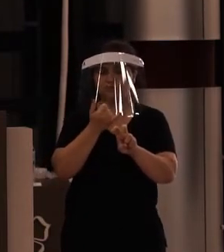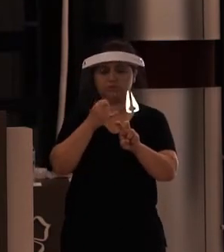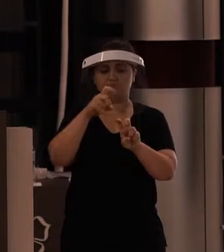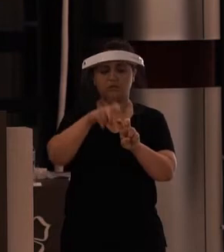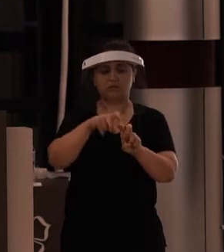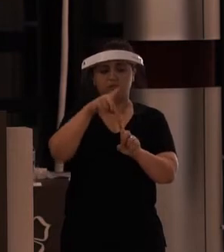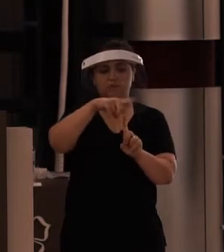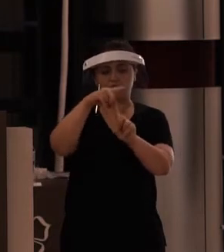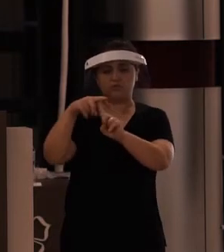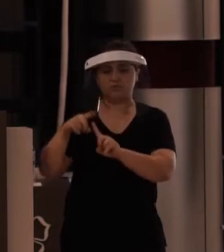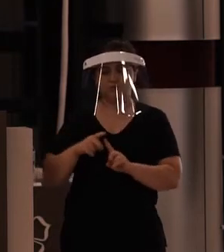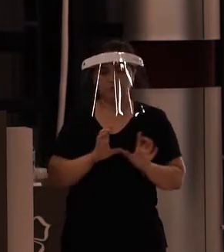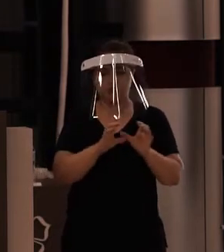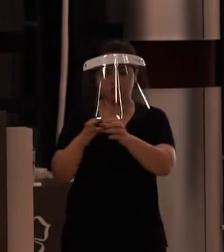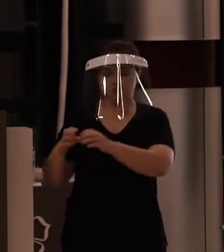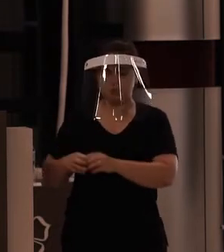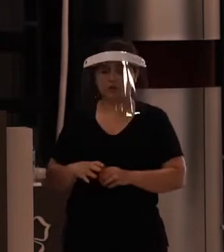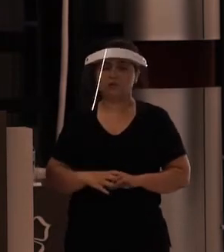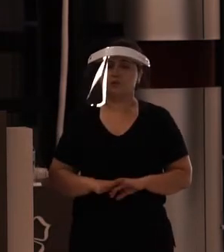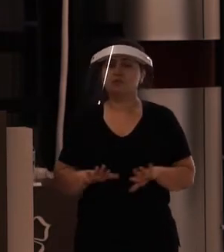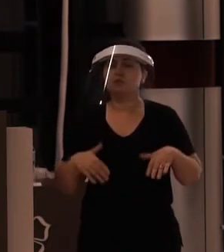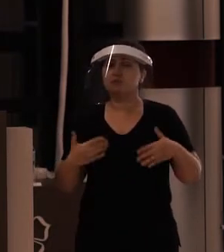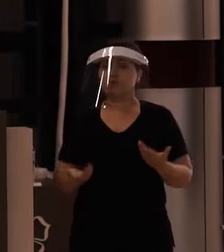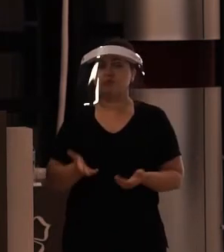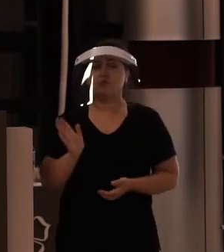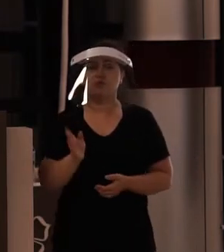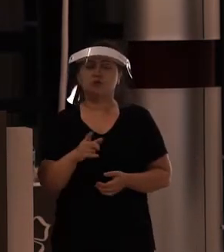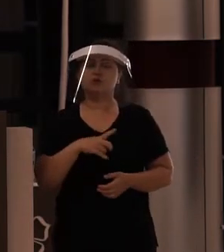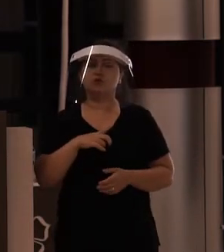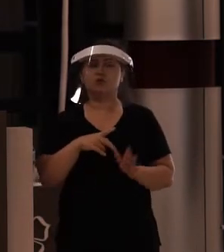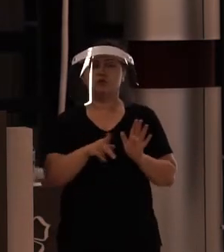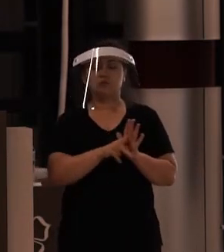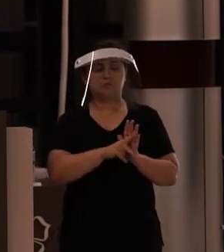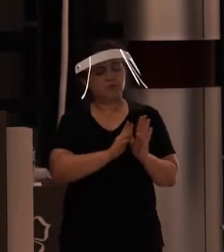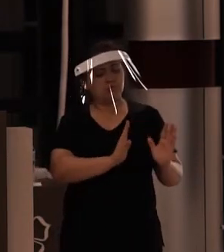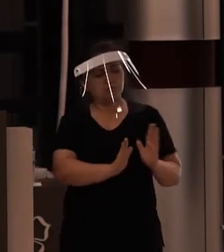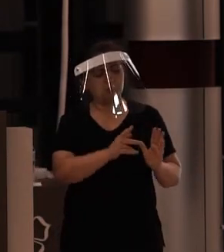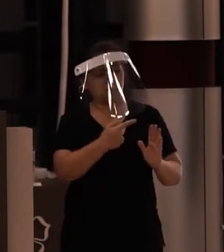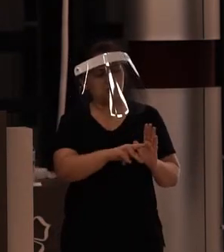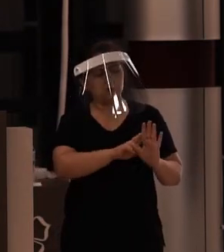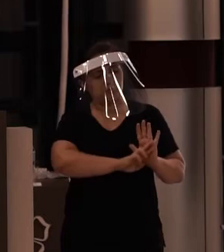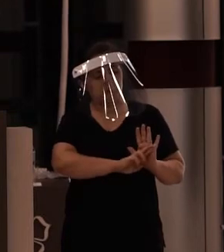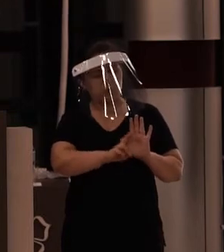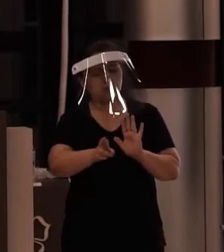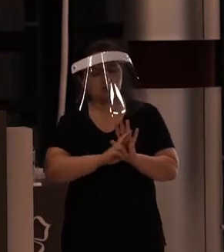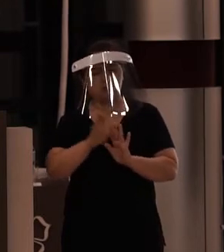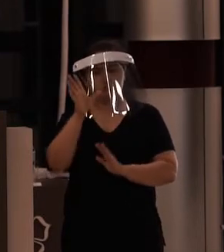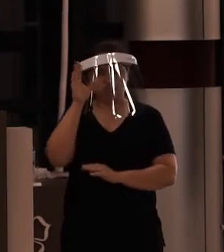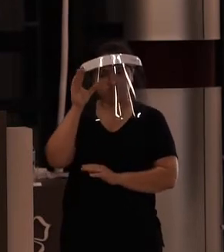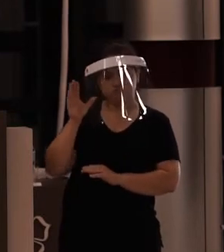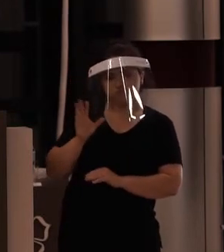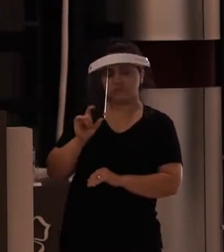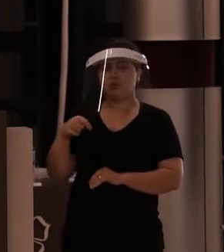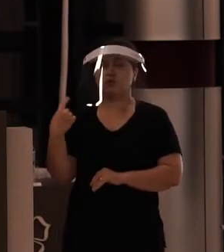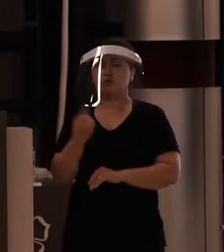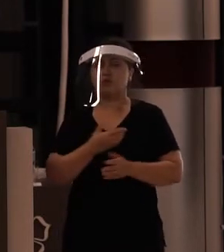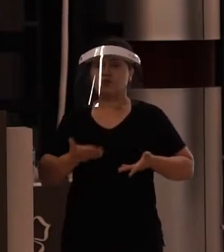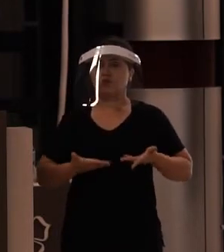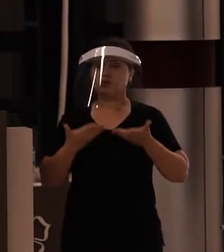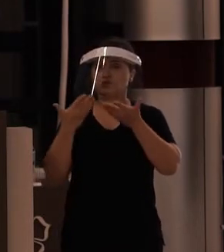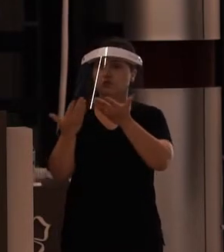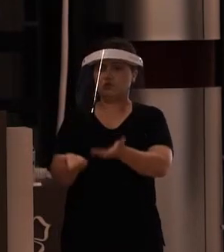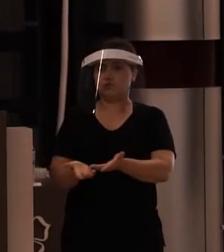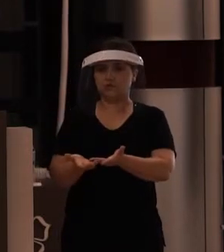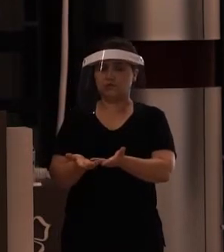distintos. Ok. E aqui já vem para os resultados da inspeção. O que a gente entrega para